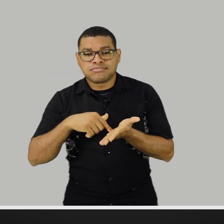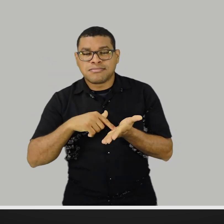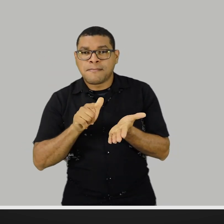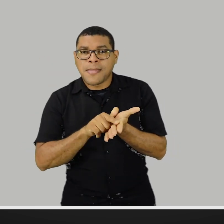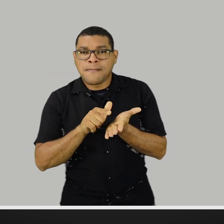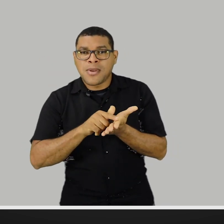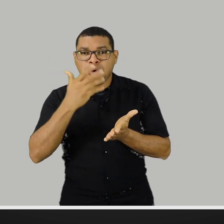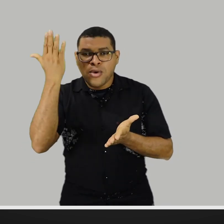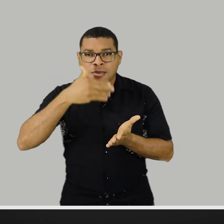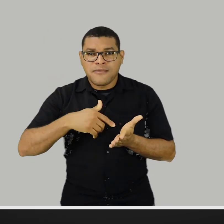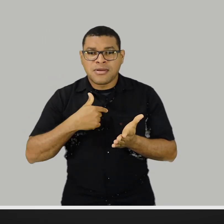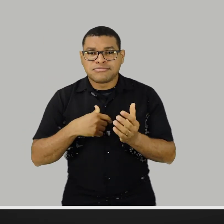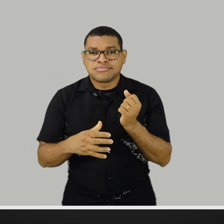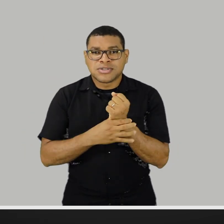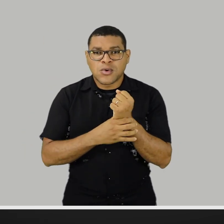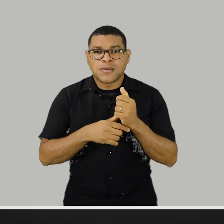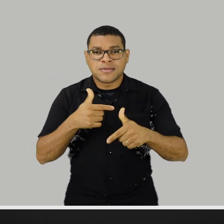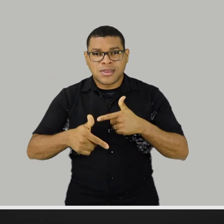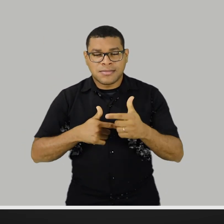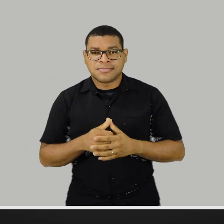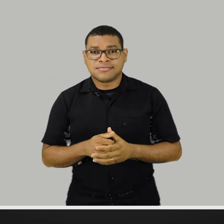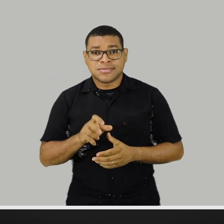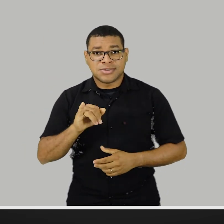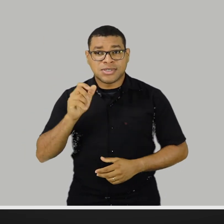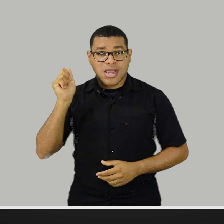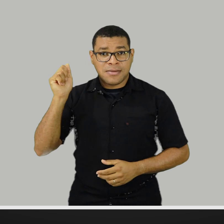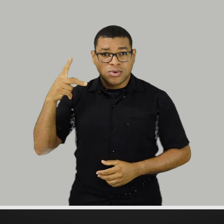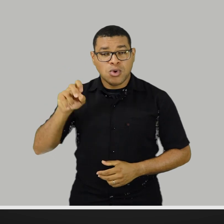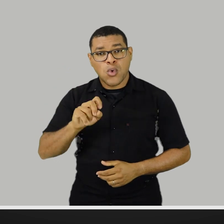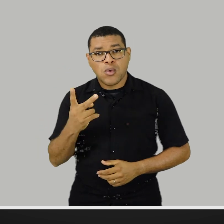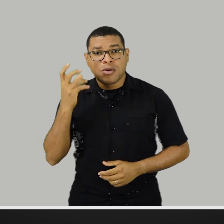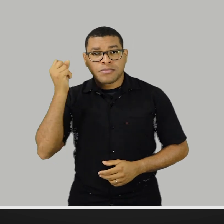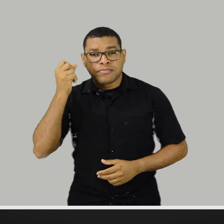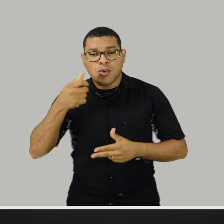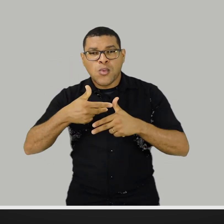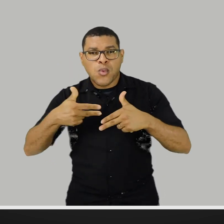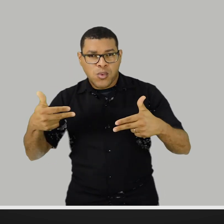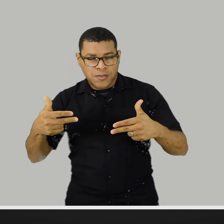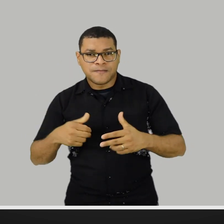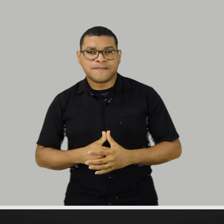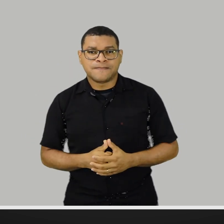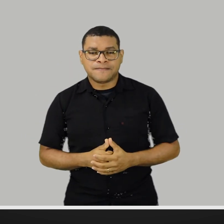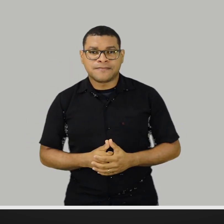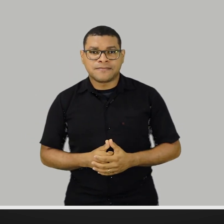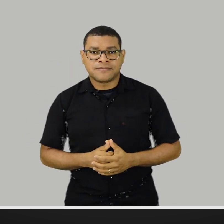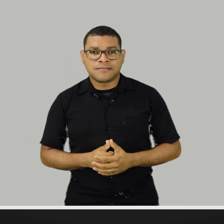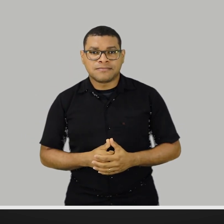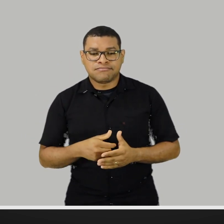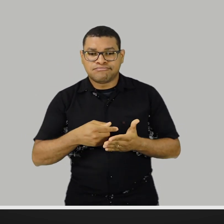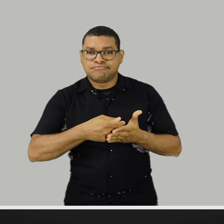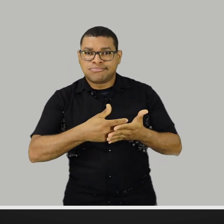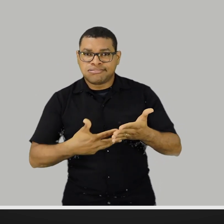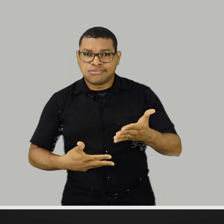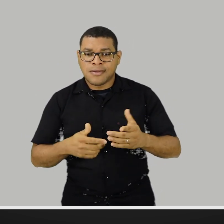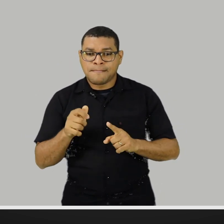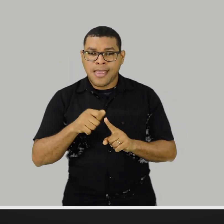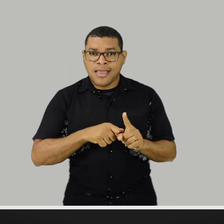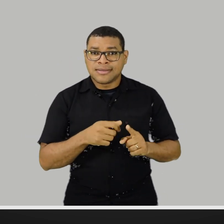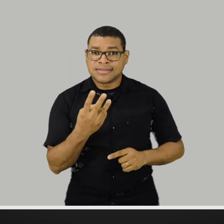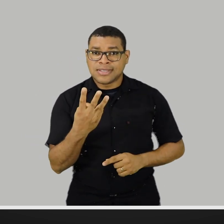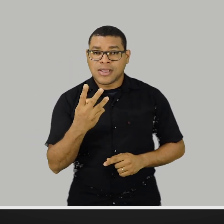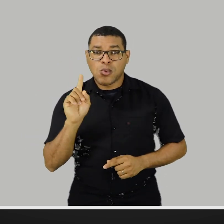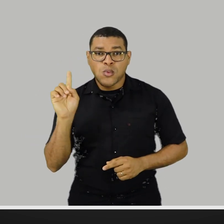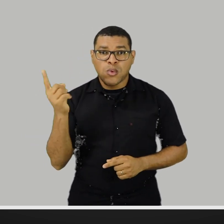Aposentados e/ou pensionistas a extrato dos últimos três meses do pagamento de